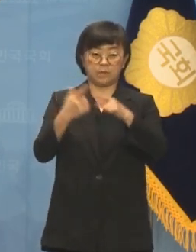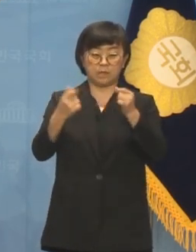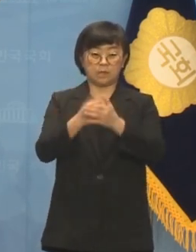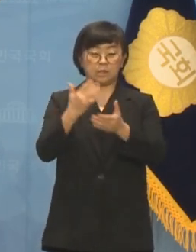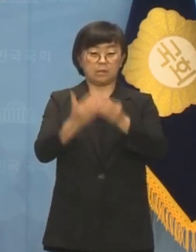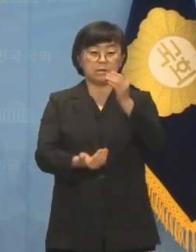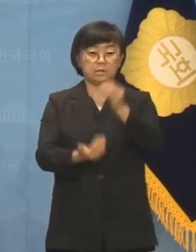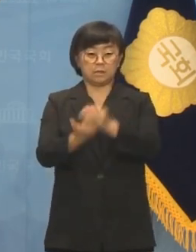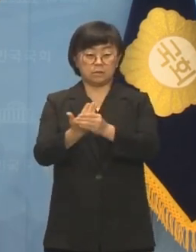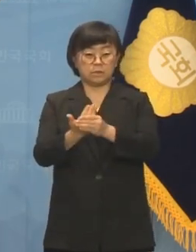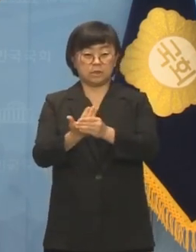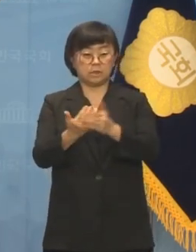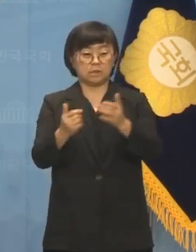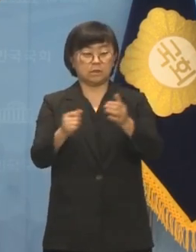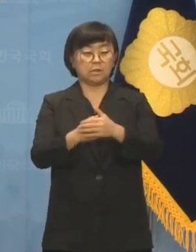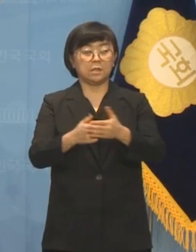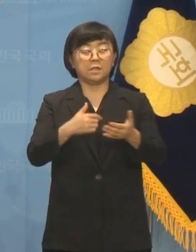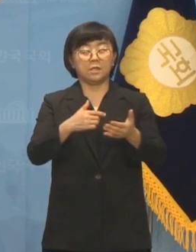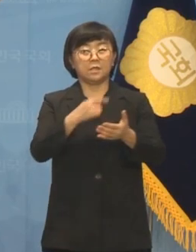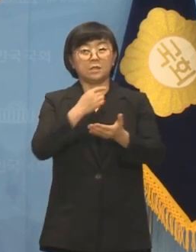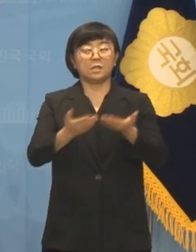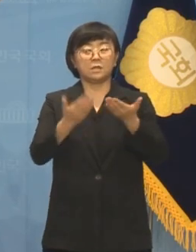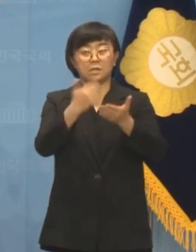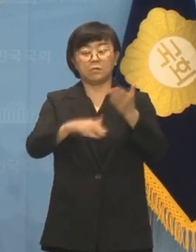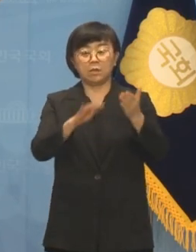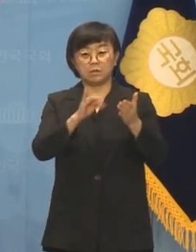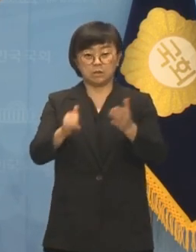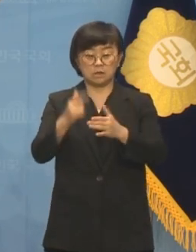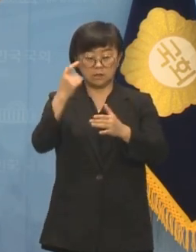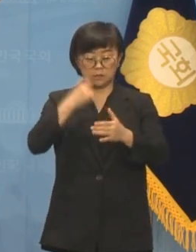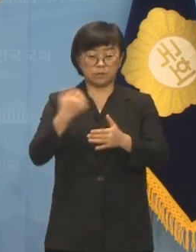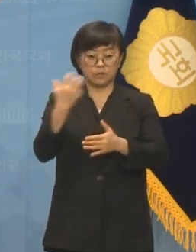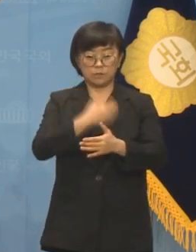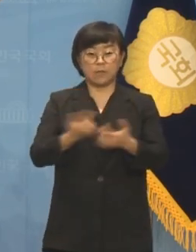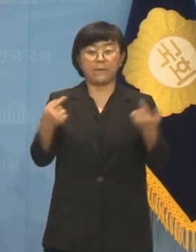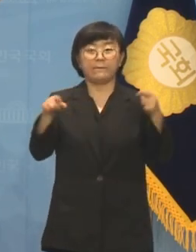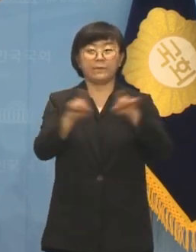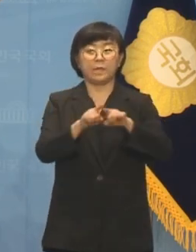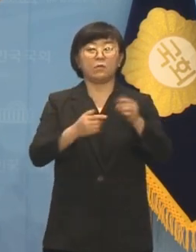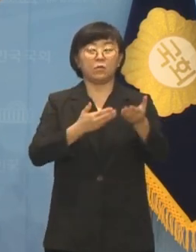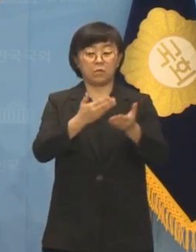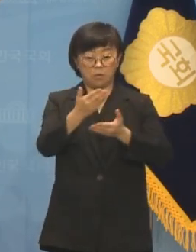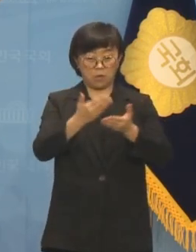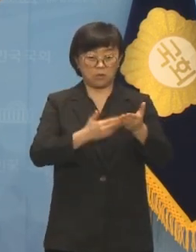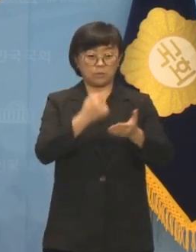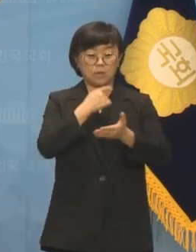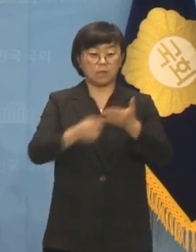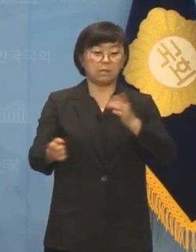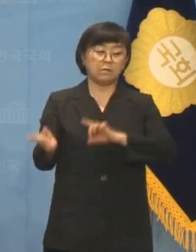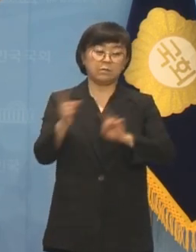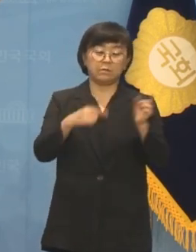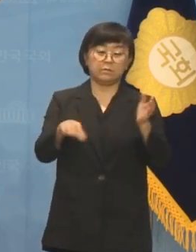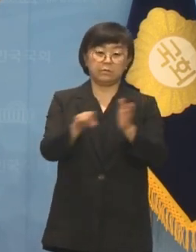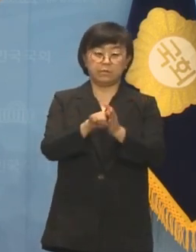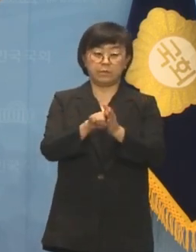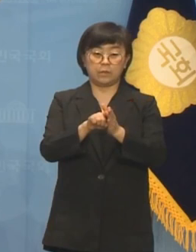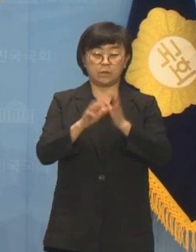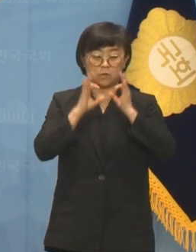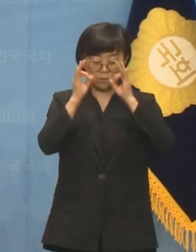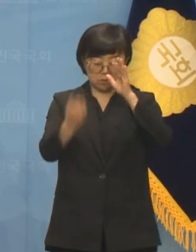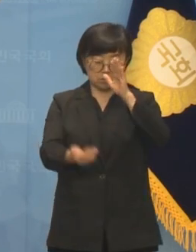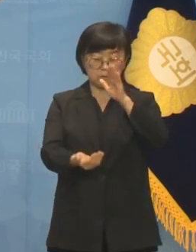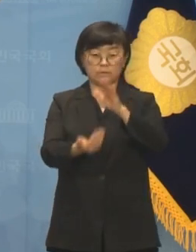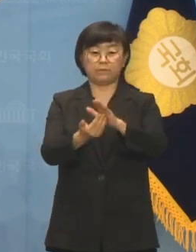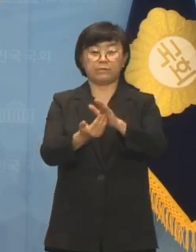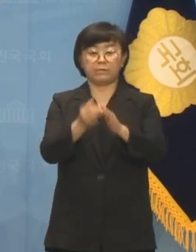이태원 참사 희생자와 유가족의 슬픔을 함께 나누고 그 피해를 회복하기 위해 최선의